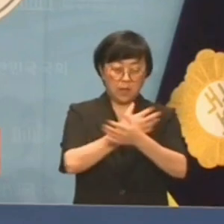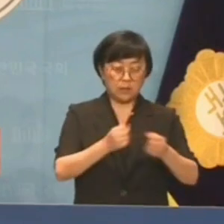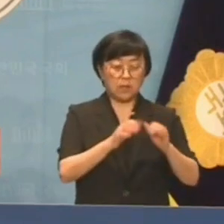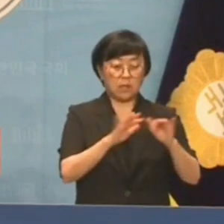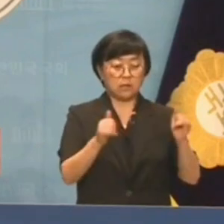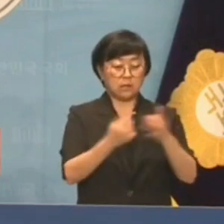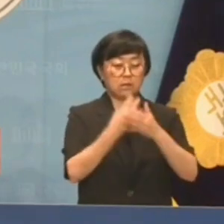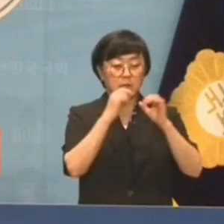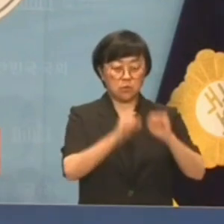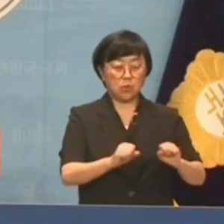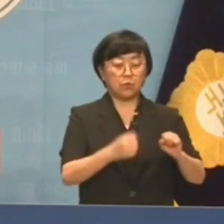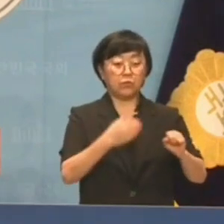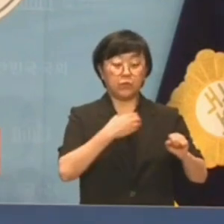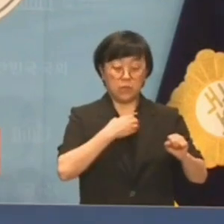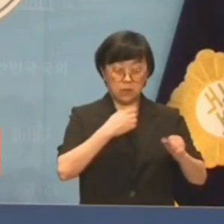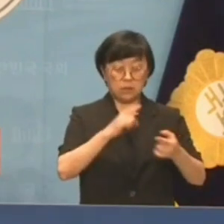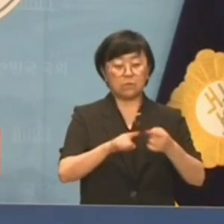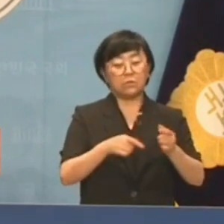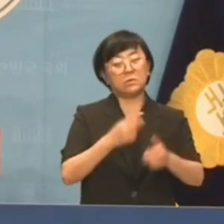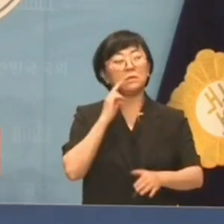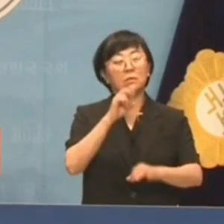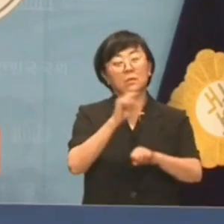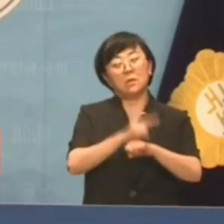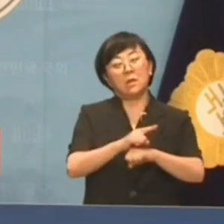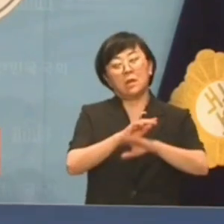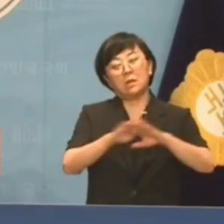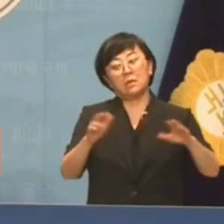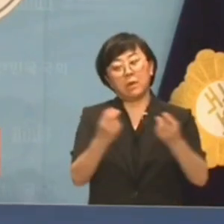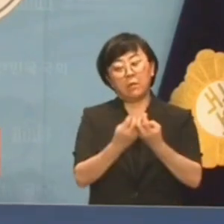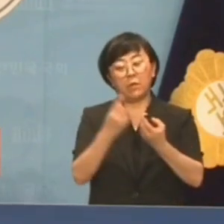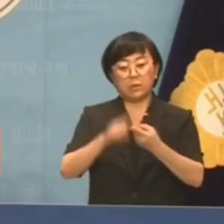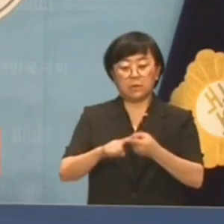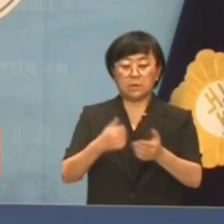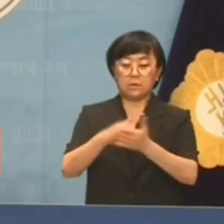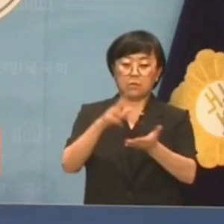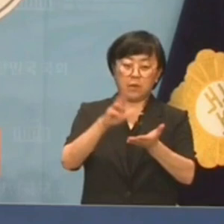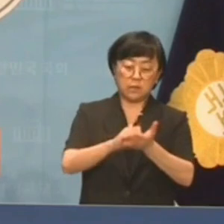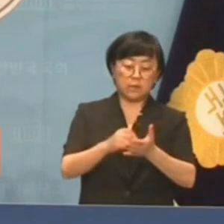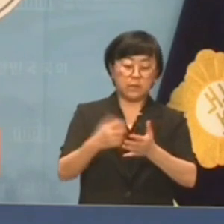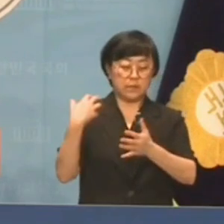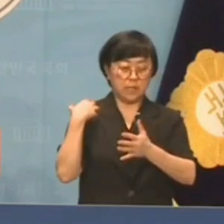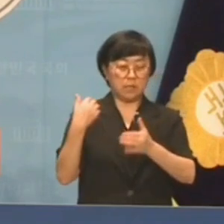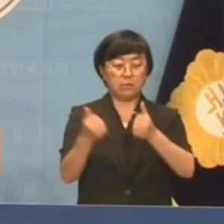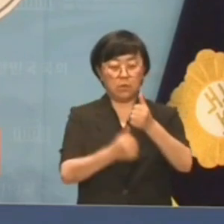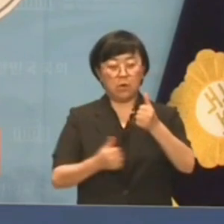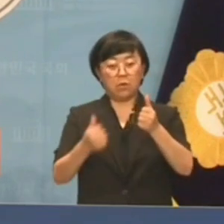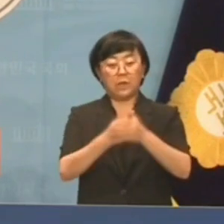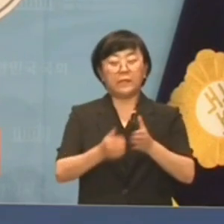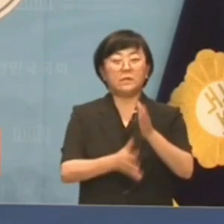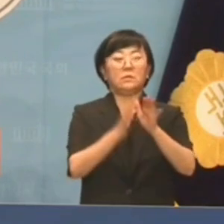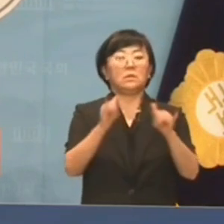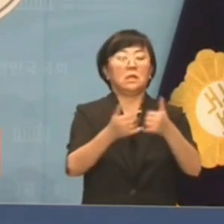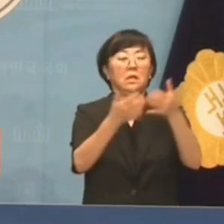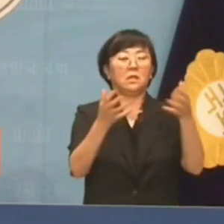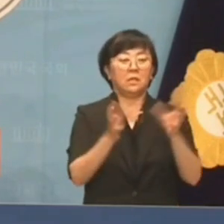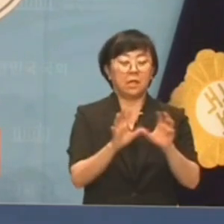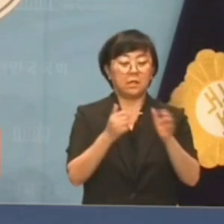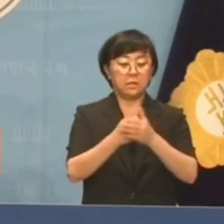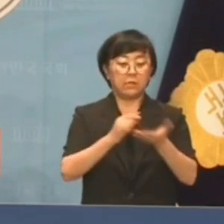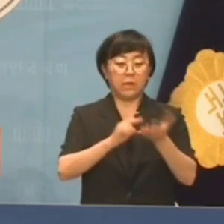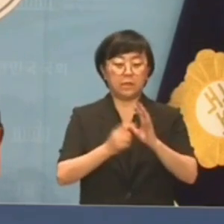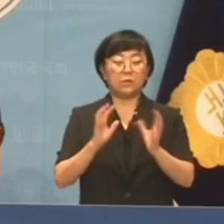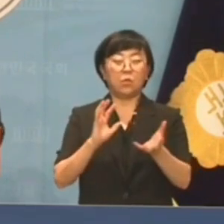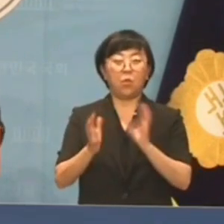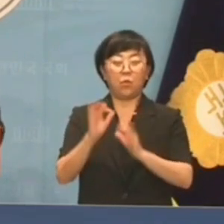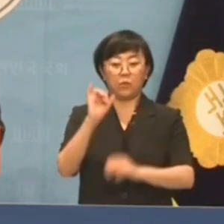종사자들의 생존위기 심각성과 대책에 대해 더불어민주당 과제별 책임위원과 시민사회단체 전문가들이 발제